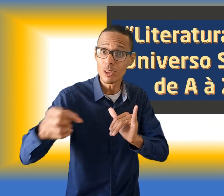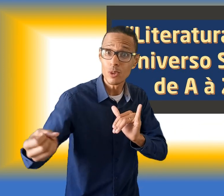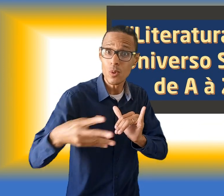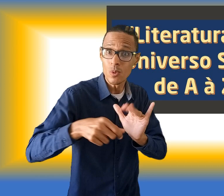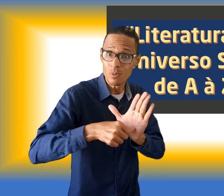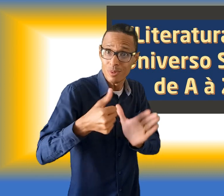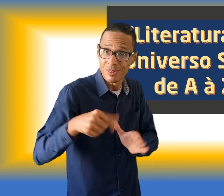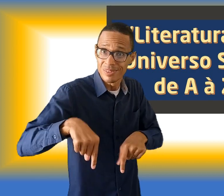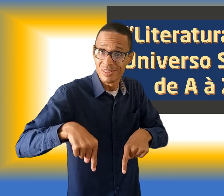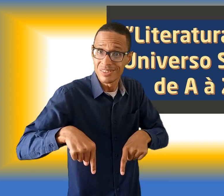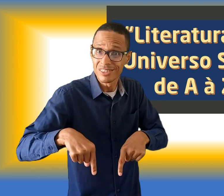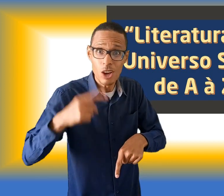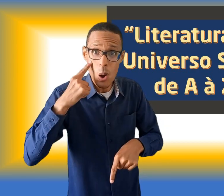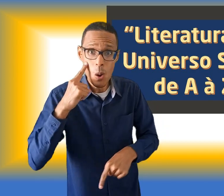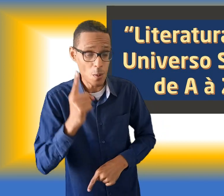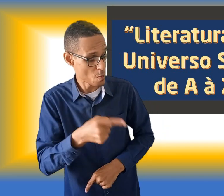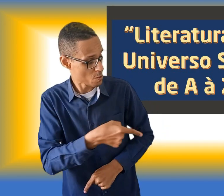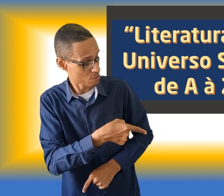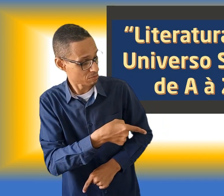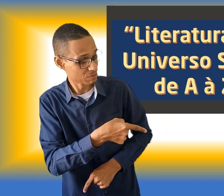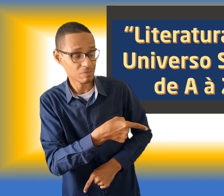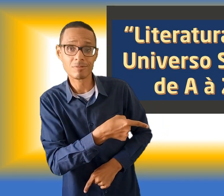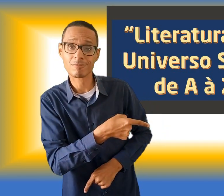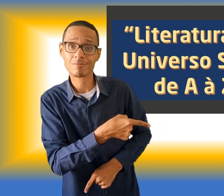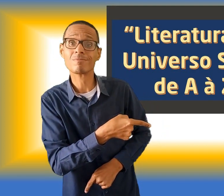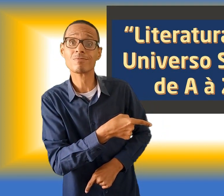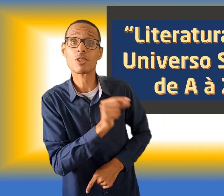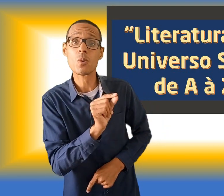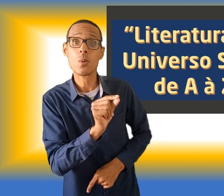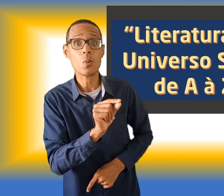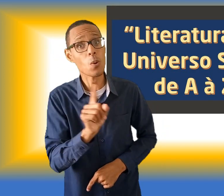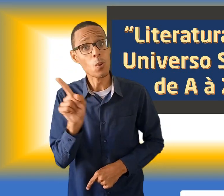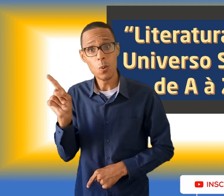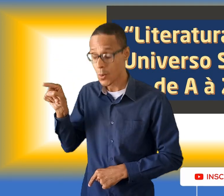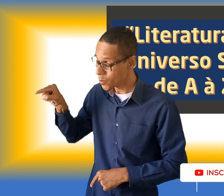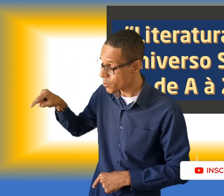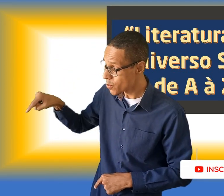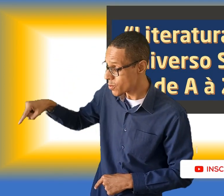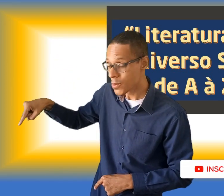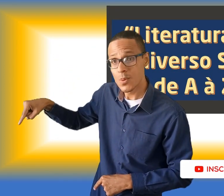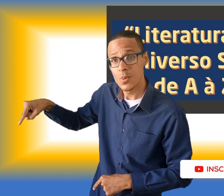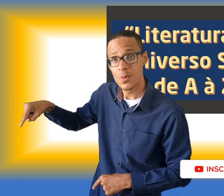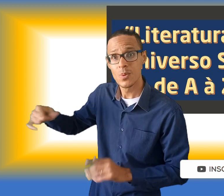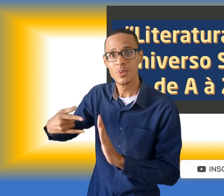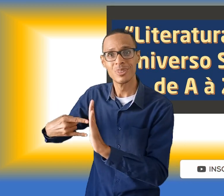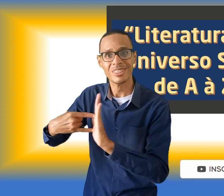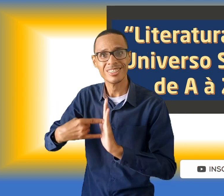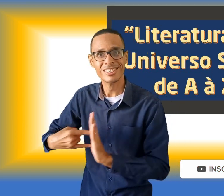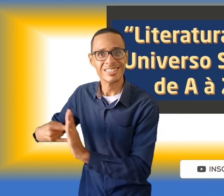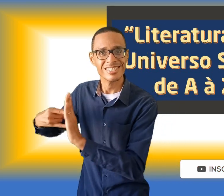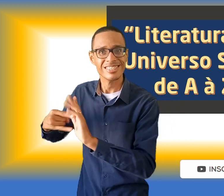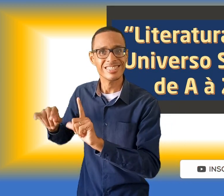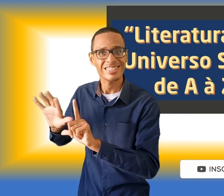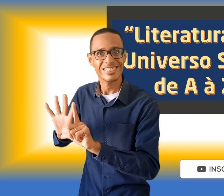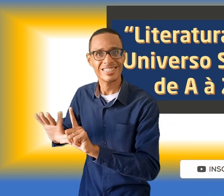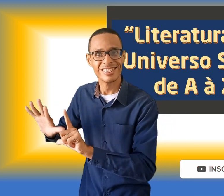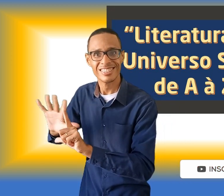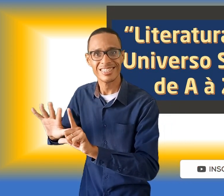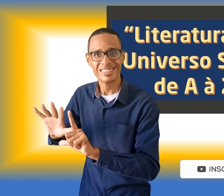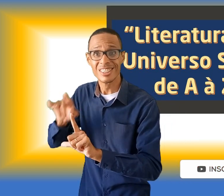é inscrito e chegou agora no canal e gostou do projeto, clique nessa bandeirinha aqui no cantinho ou faça a leitura do QR